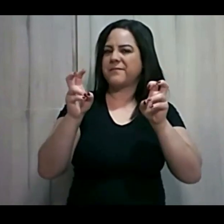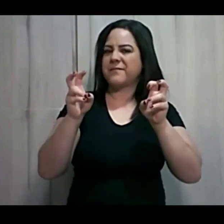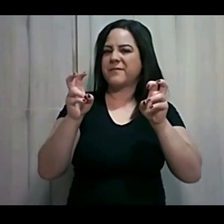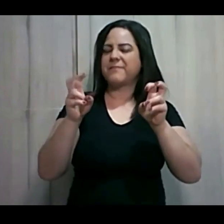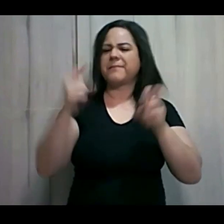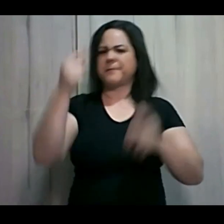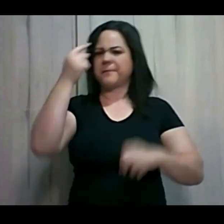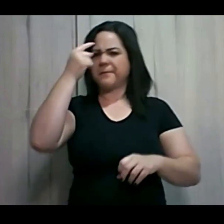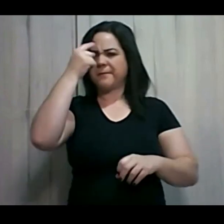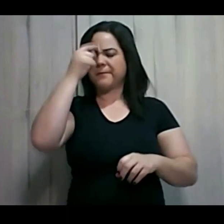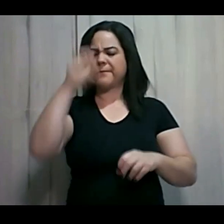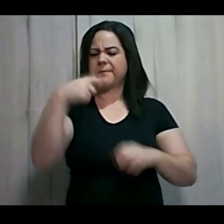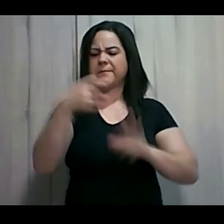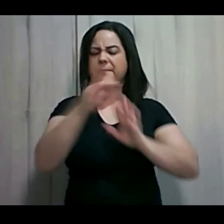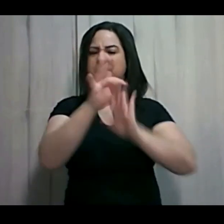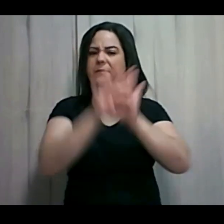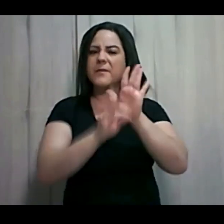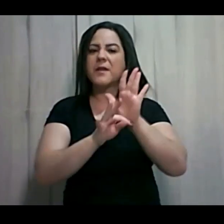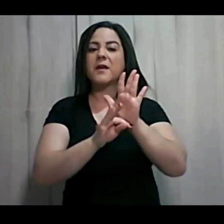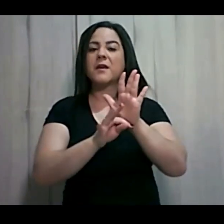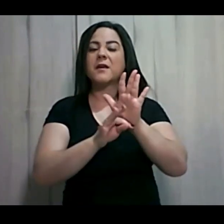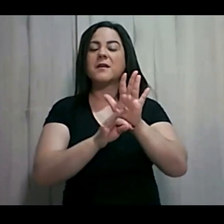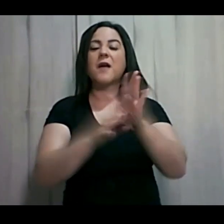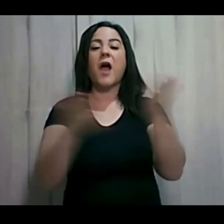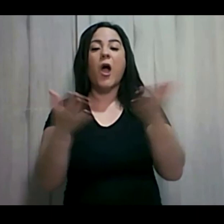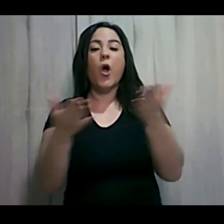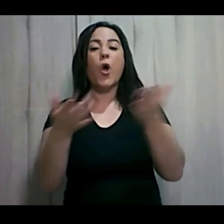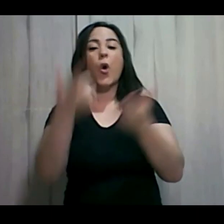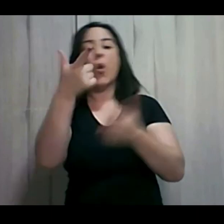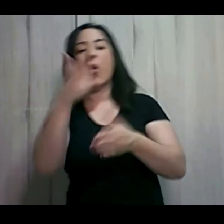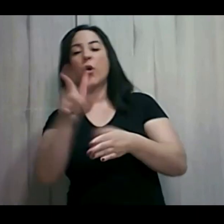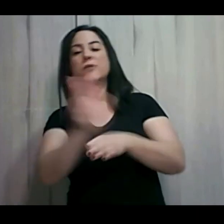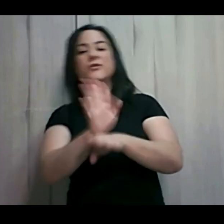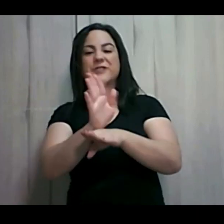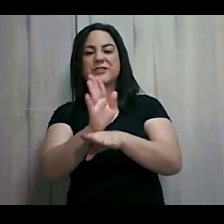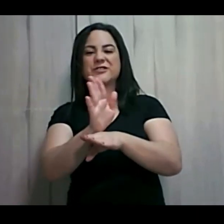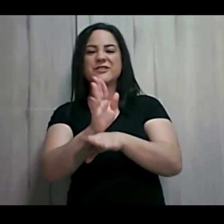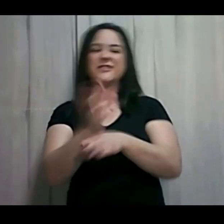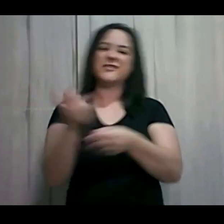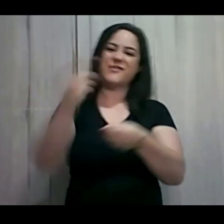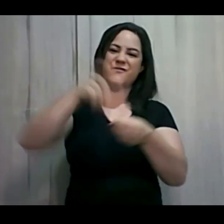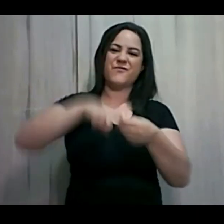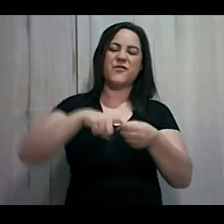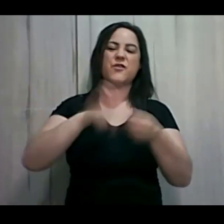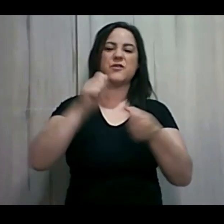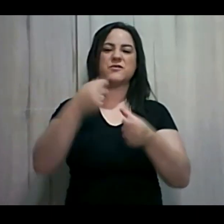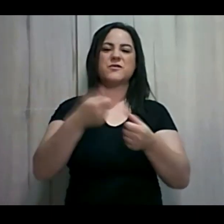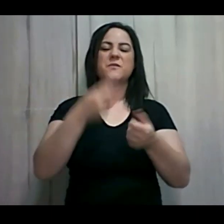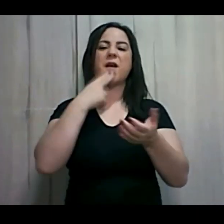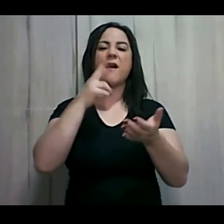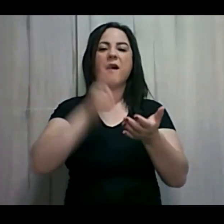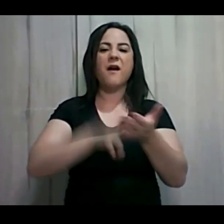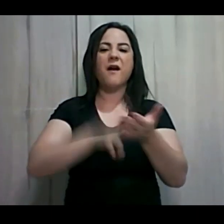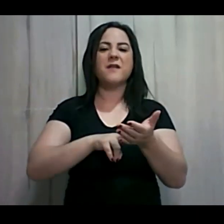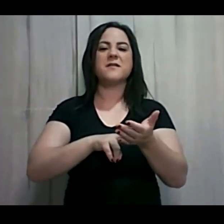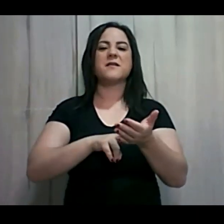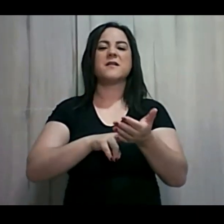texto. Eu espero você no próximo vídeo sobre a carta de Apocalipse à igreja de Tiatira.